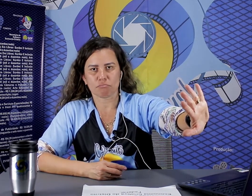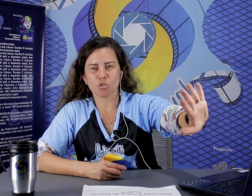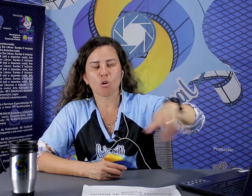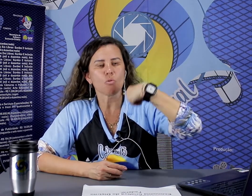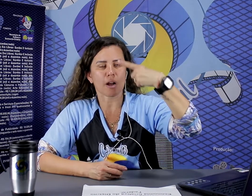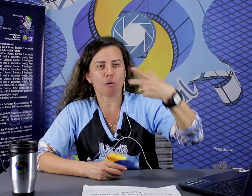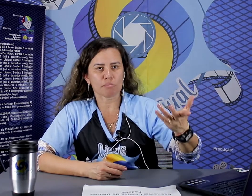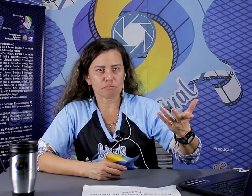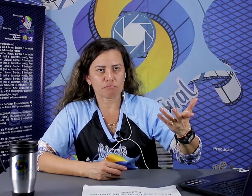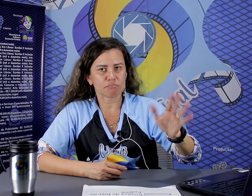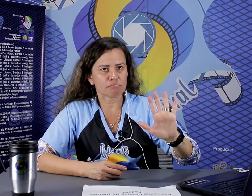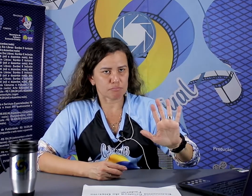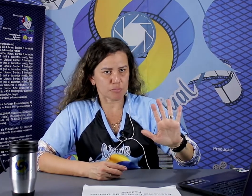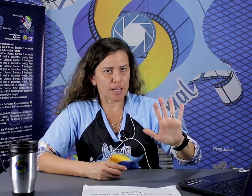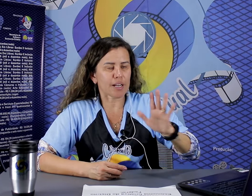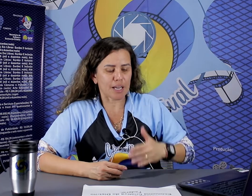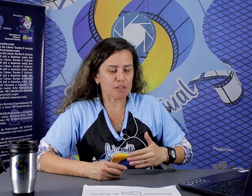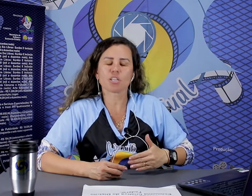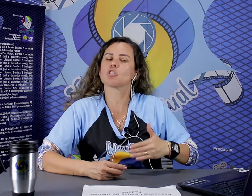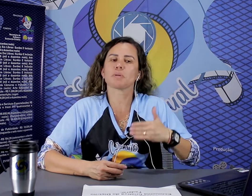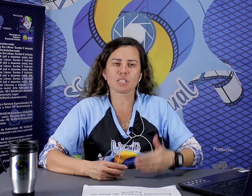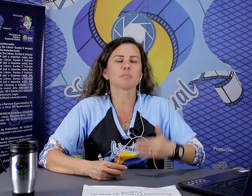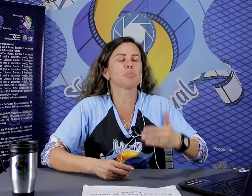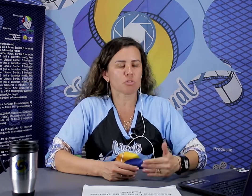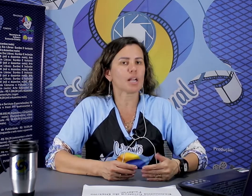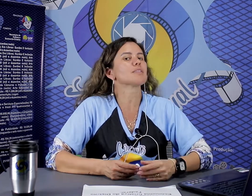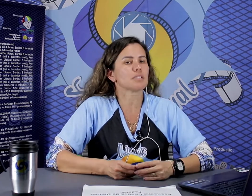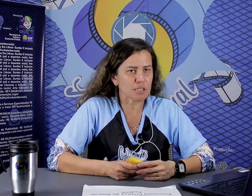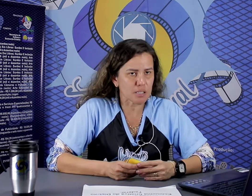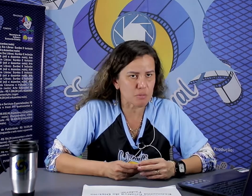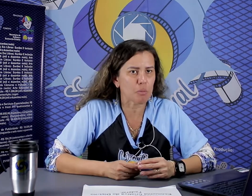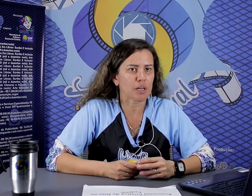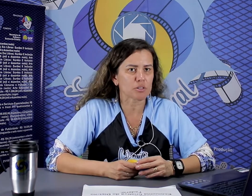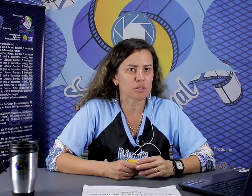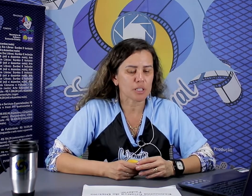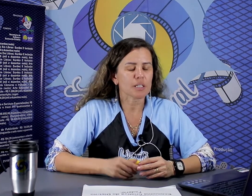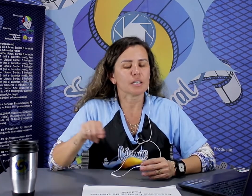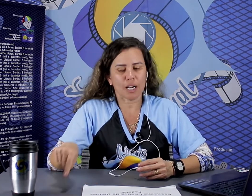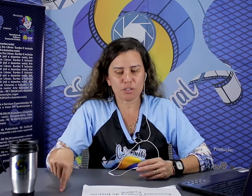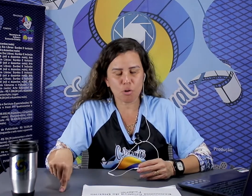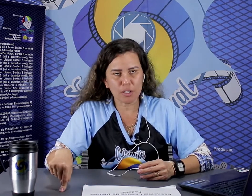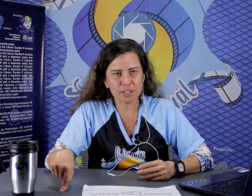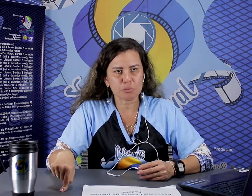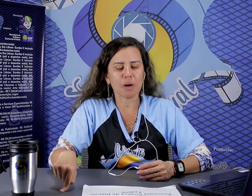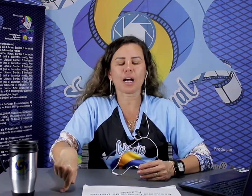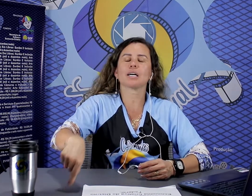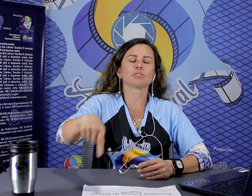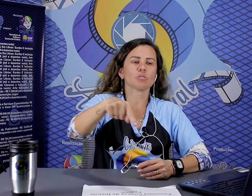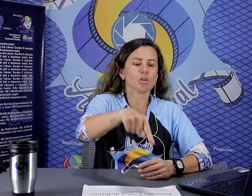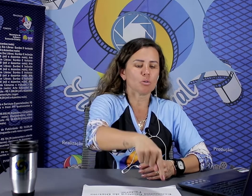com o oral. Né? É claro que a gente precisa proporcionar, sim, esses momentos. A escola esse espaço, o grupo